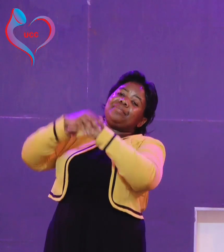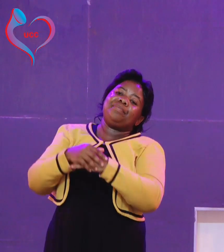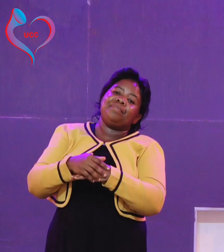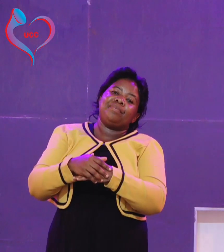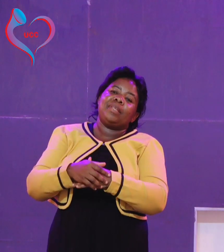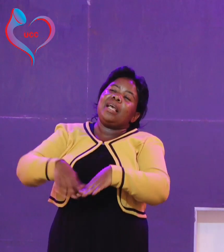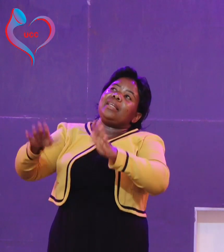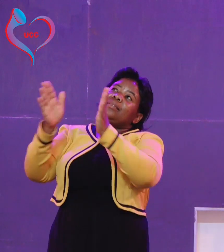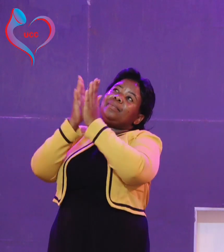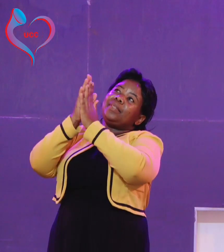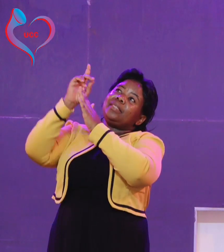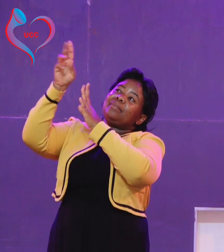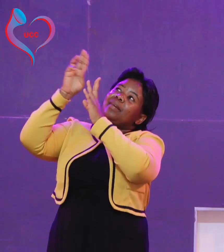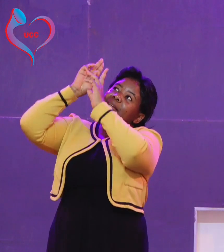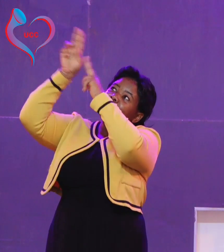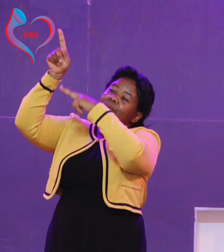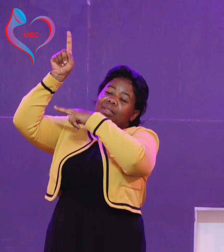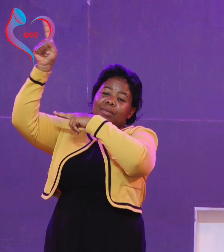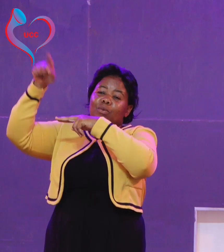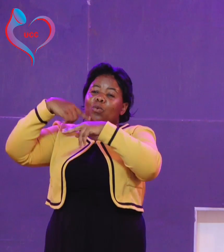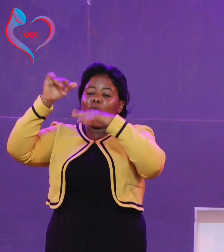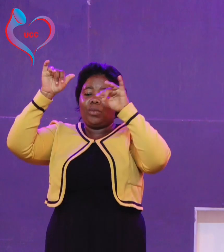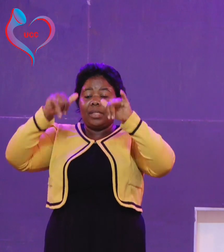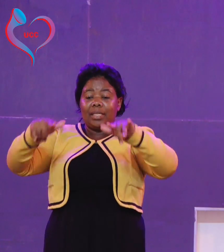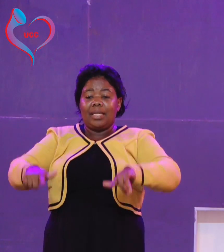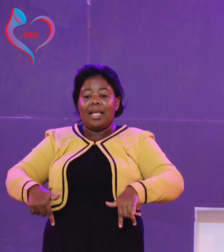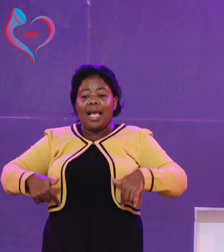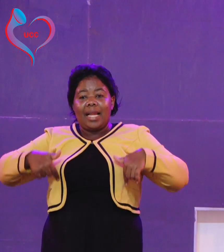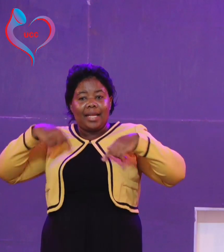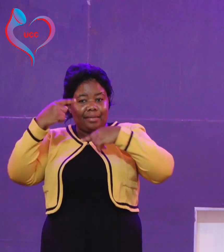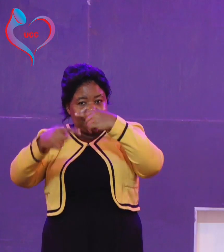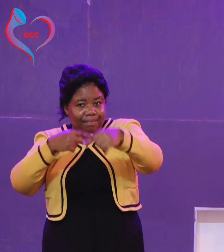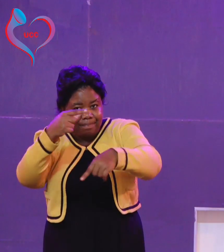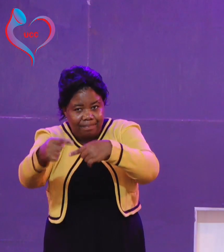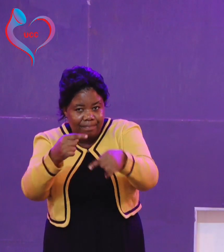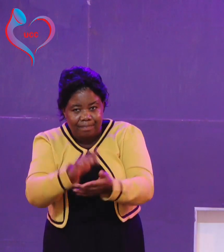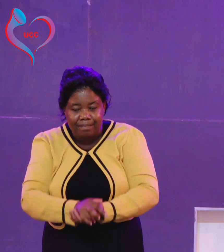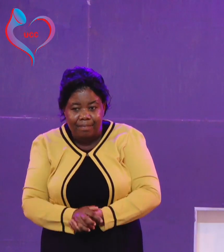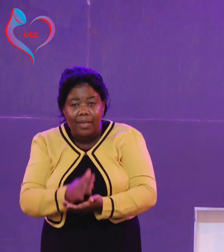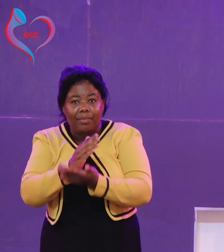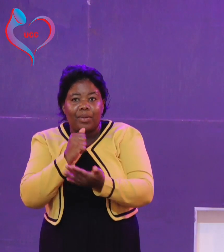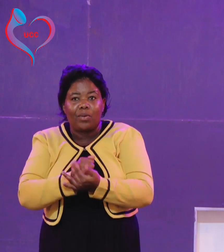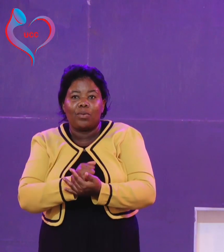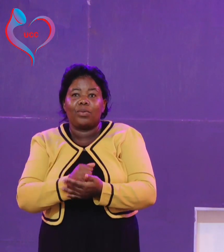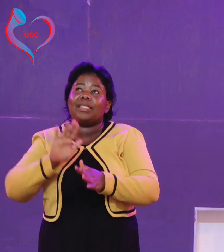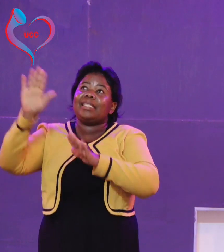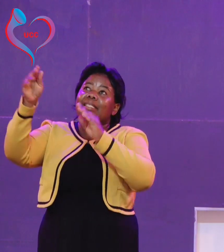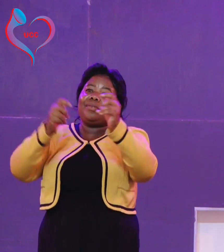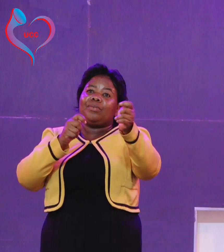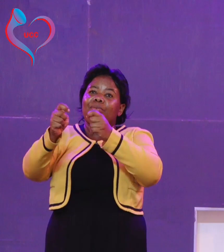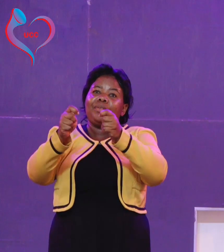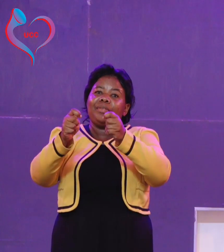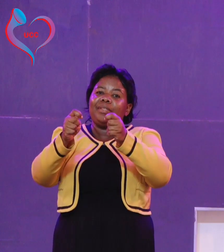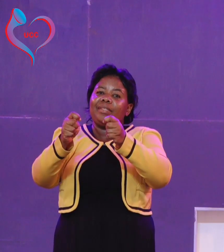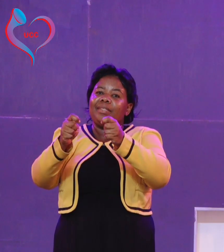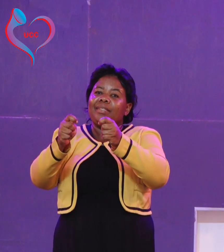Ne mutendereza ne muwa ekitiibwa oyo abeera omulamu emirembe n'emirembe. Kubanga okufuga kwe kwe